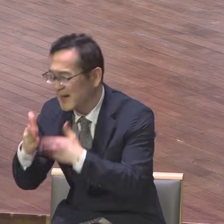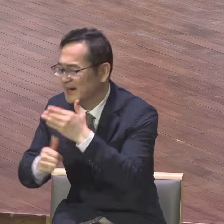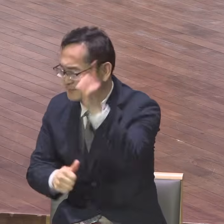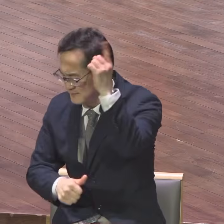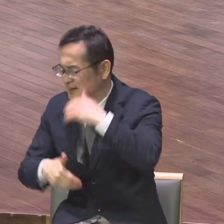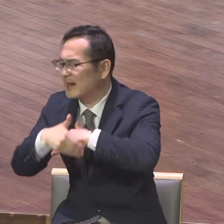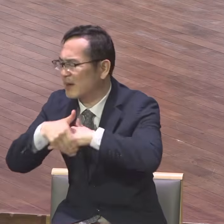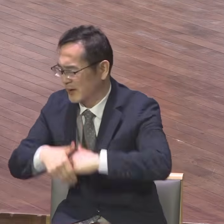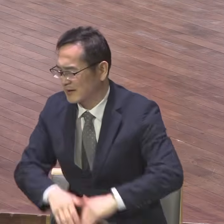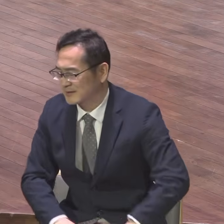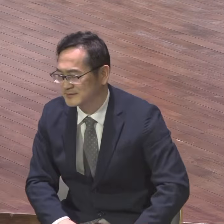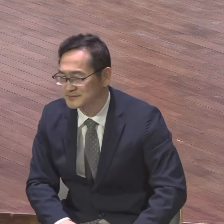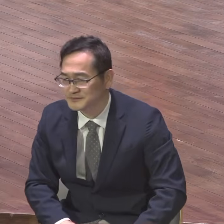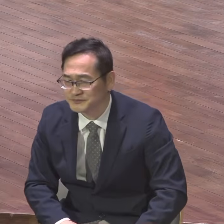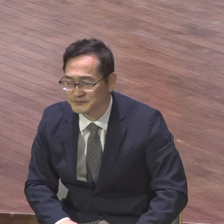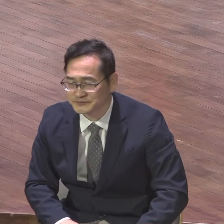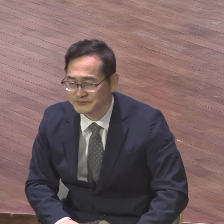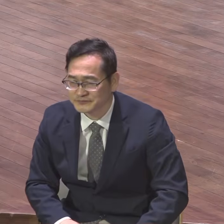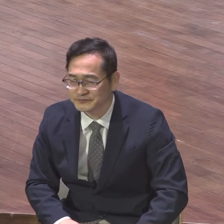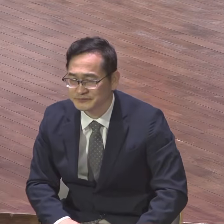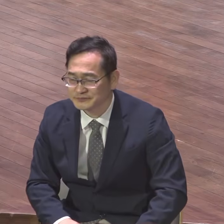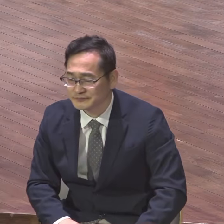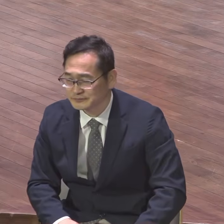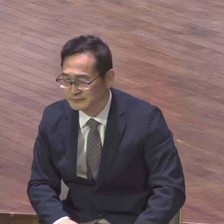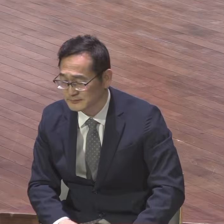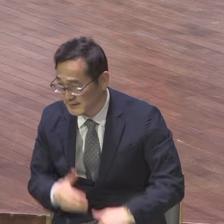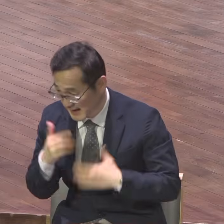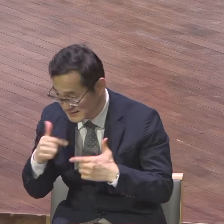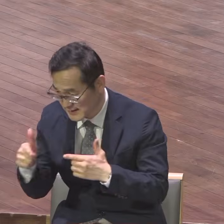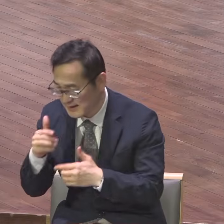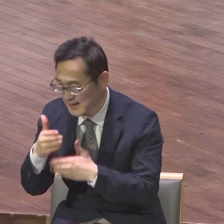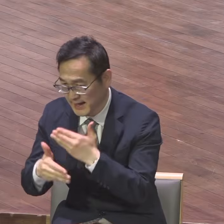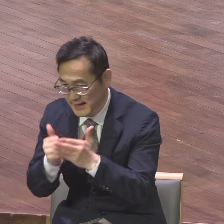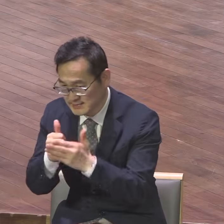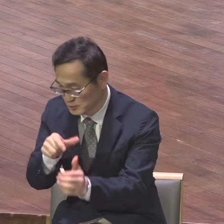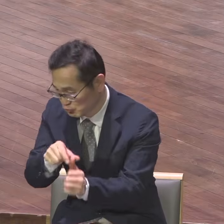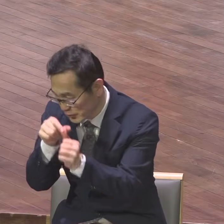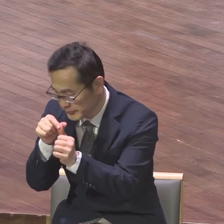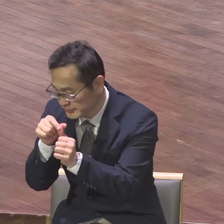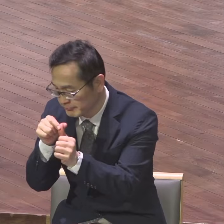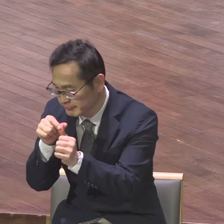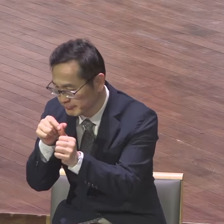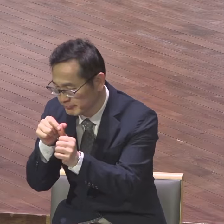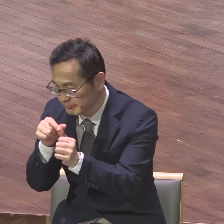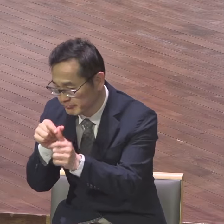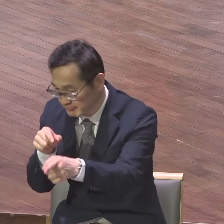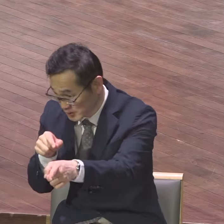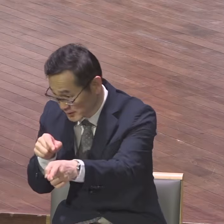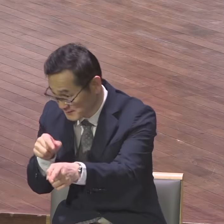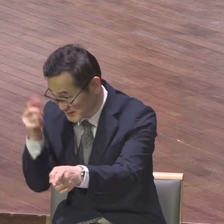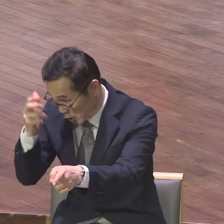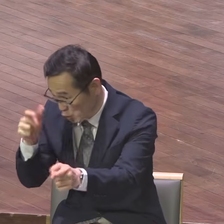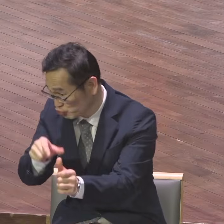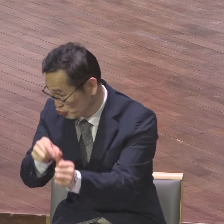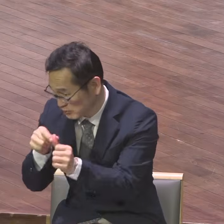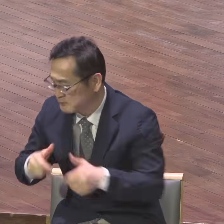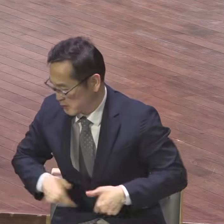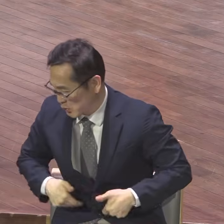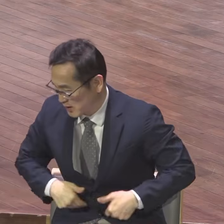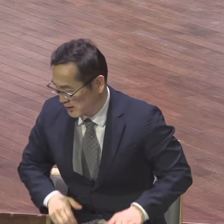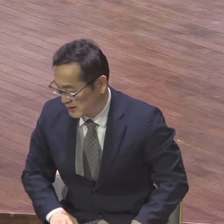처할 때라도 언제나 포커스 구원에 맞춰줘야 돼요. 저희 영혼 구원받아야 하는데 다음